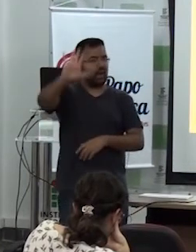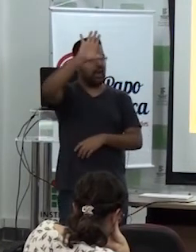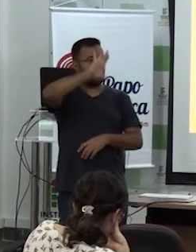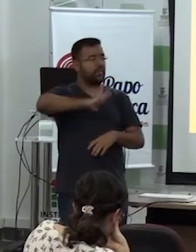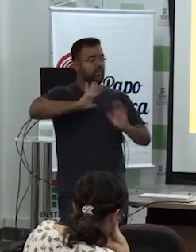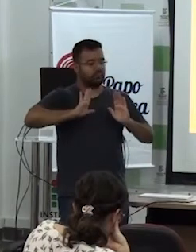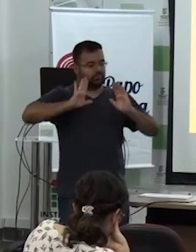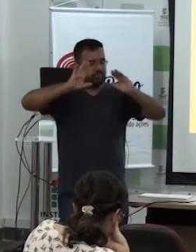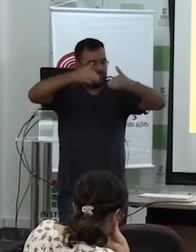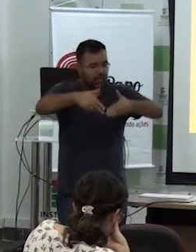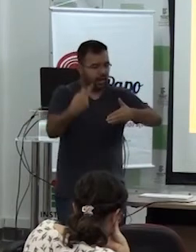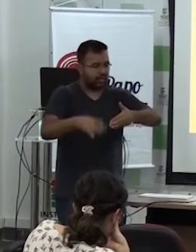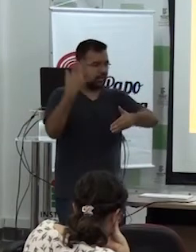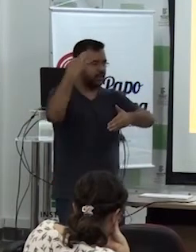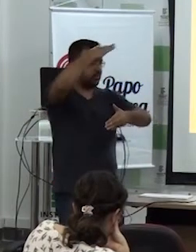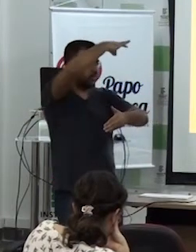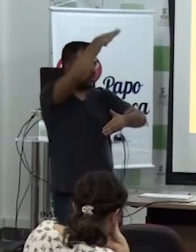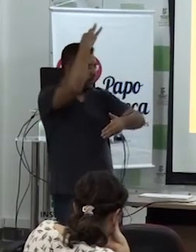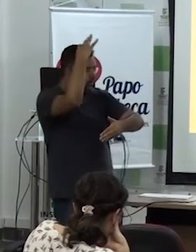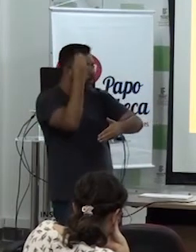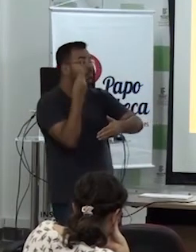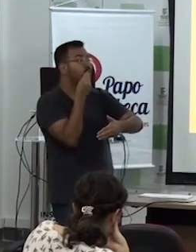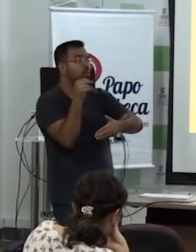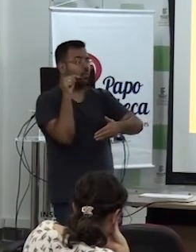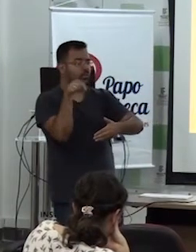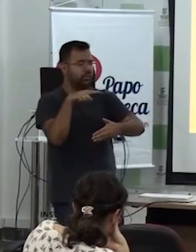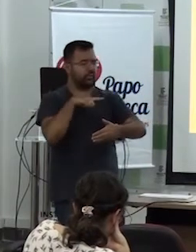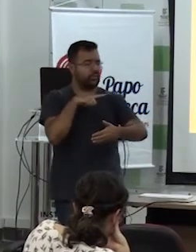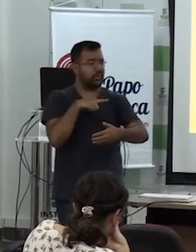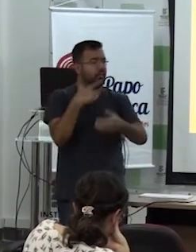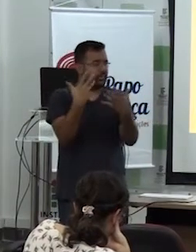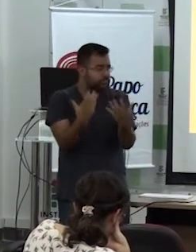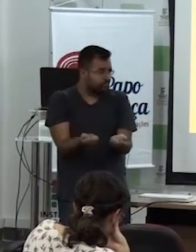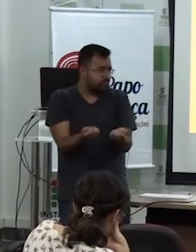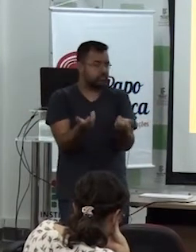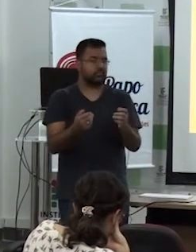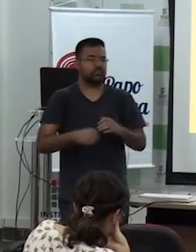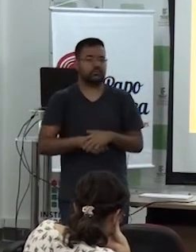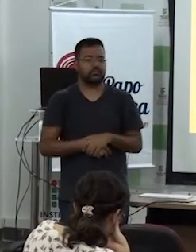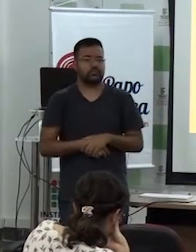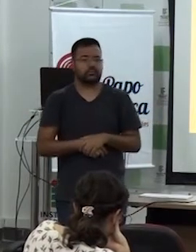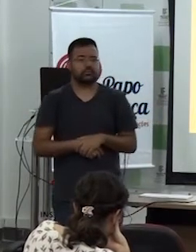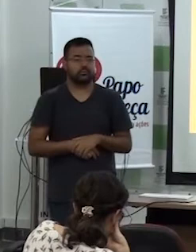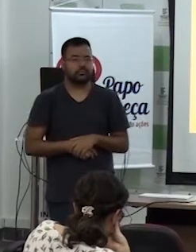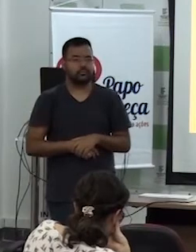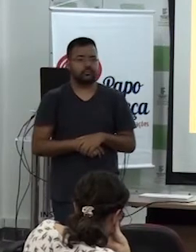estão absorvendo essas tendências nacionais e internacionais.